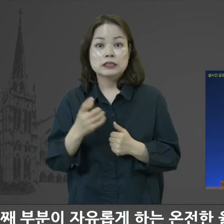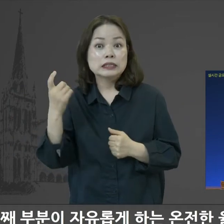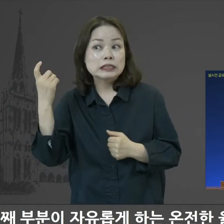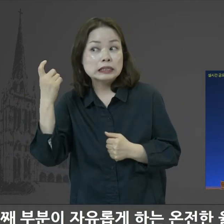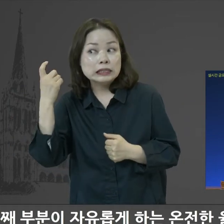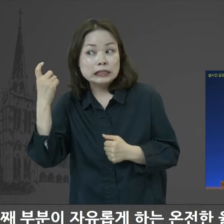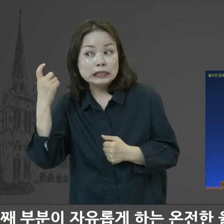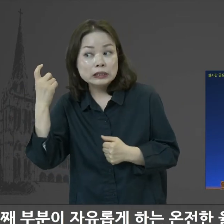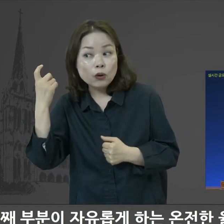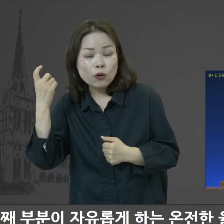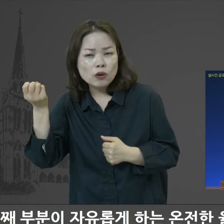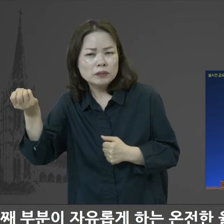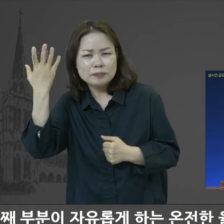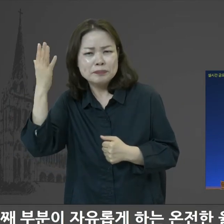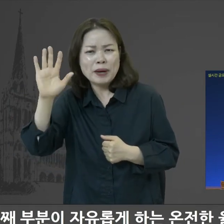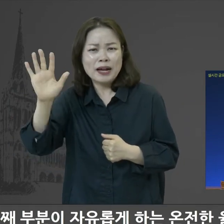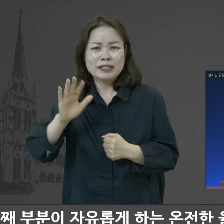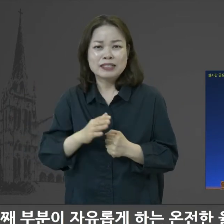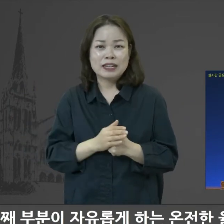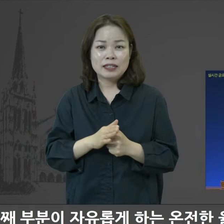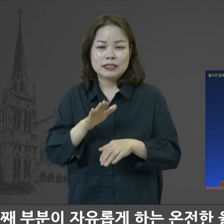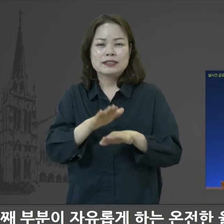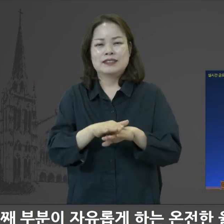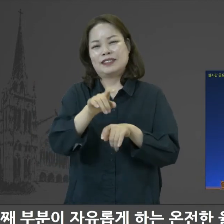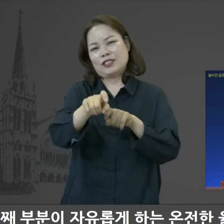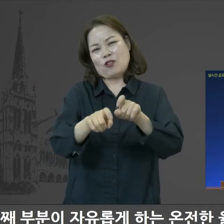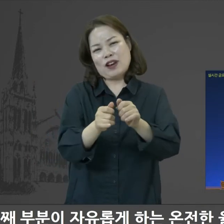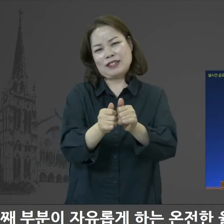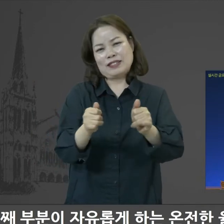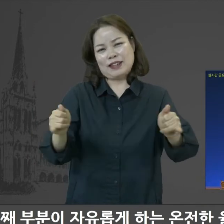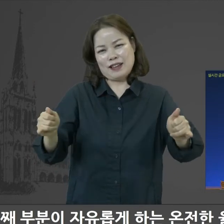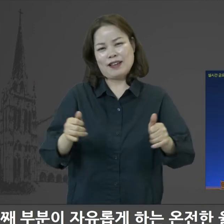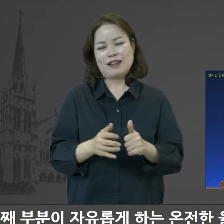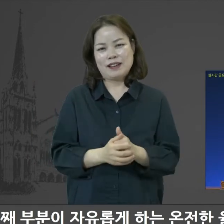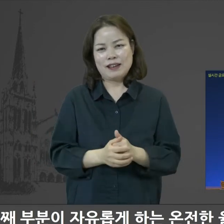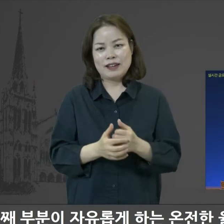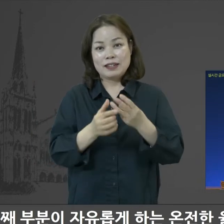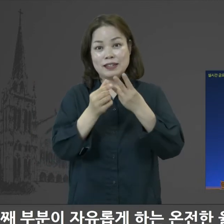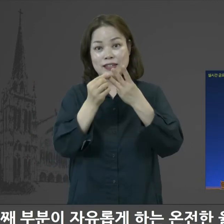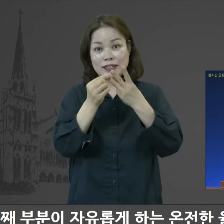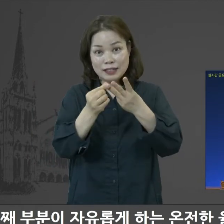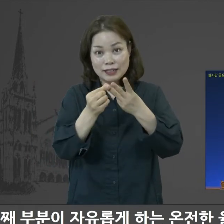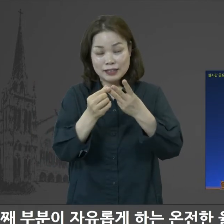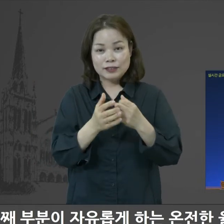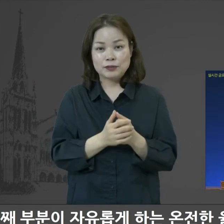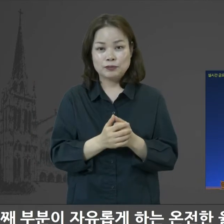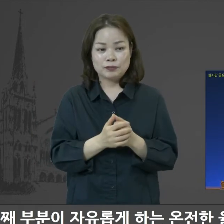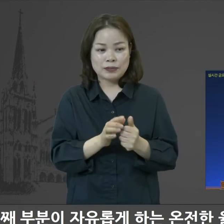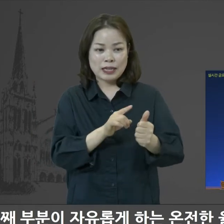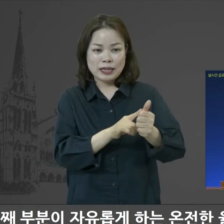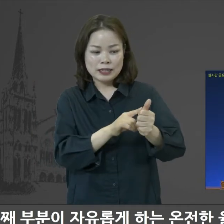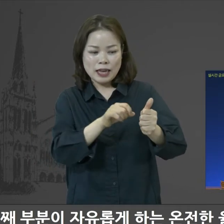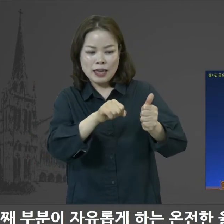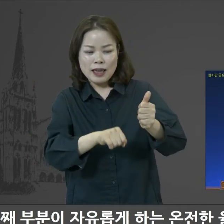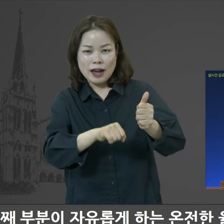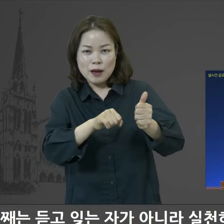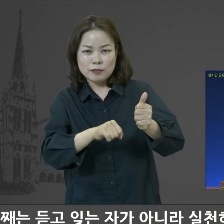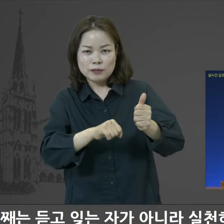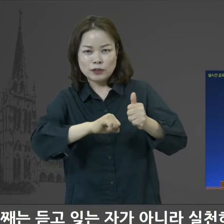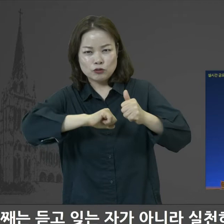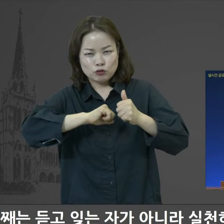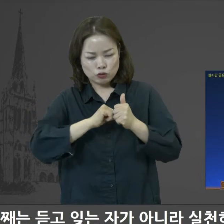듣고 잊어버리는 자가 아니요 실천하는 자. 세 번째가 이 사람은 행함으로